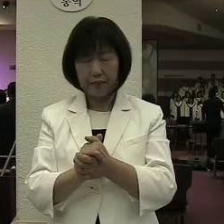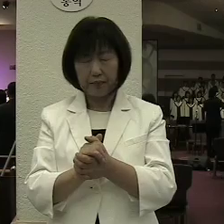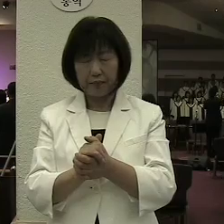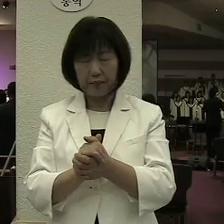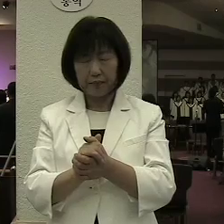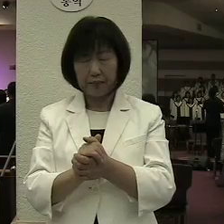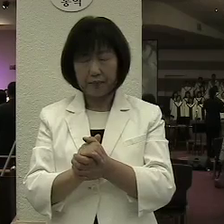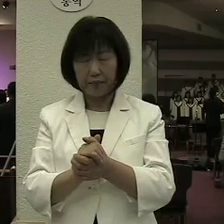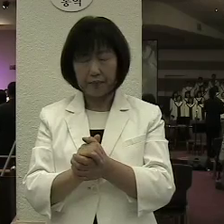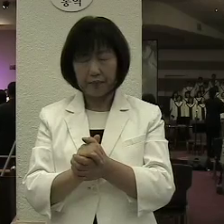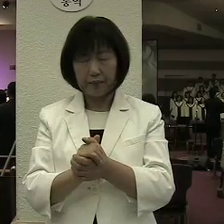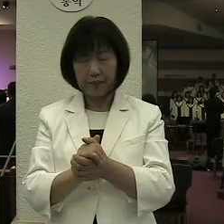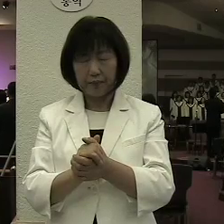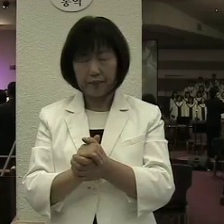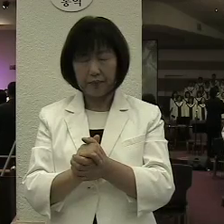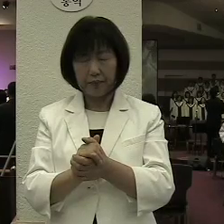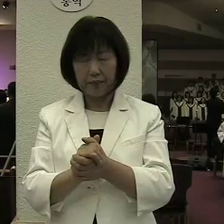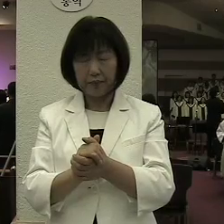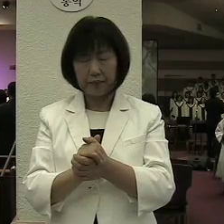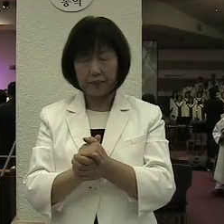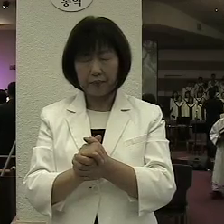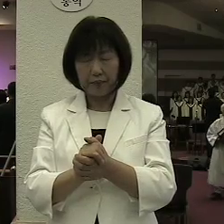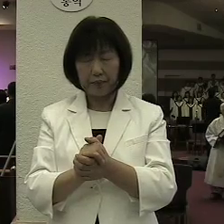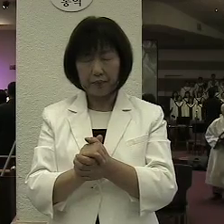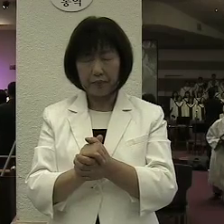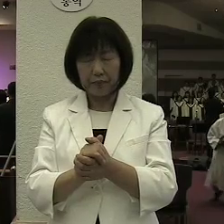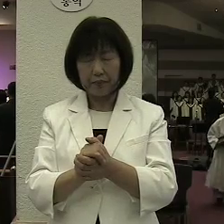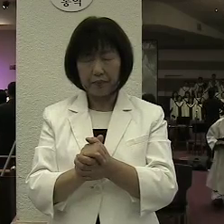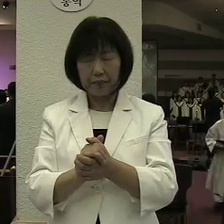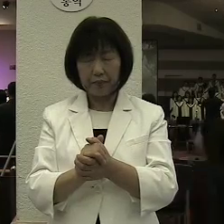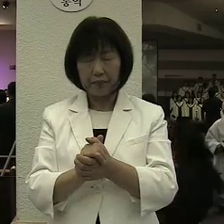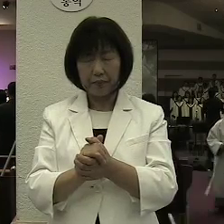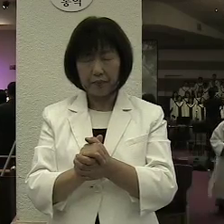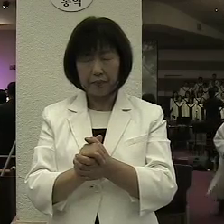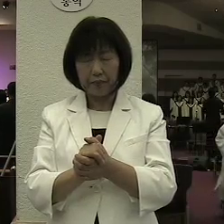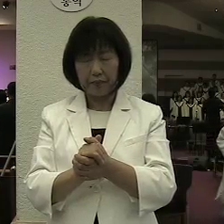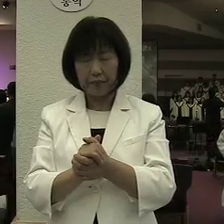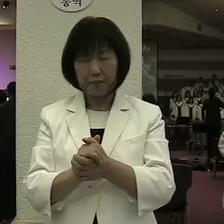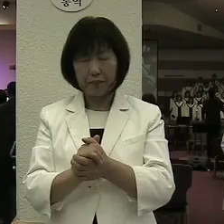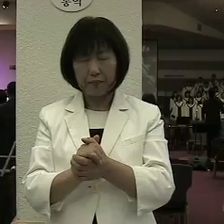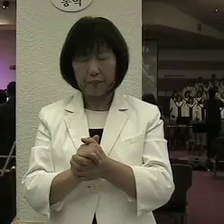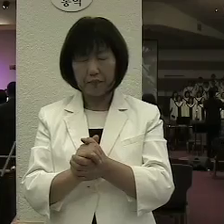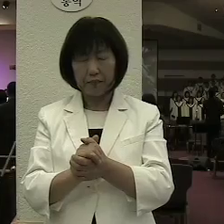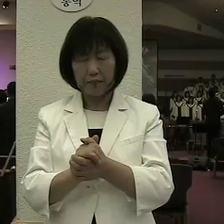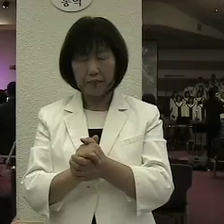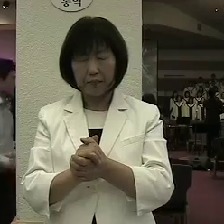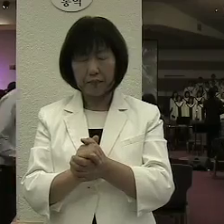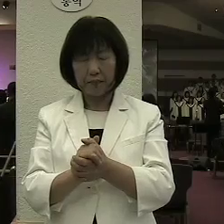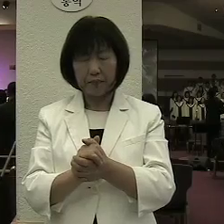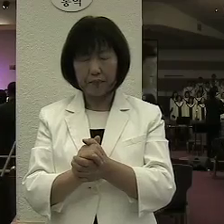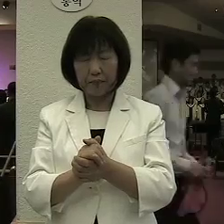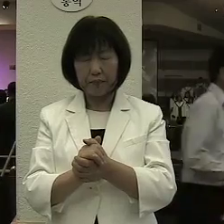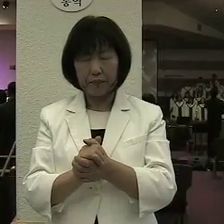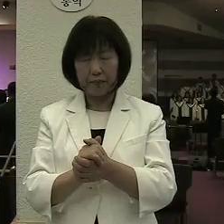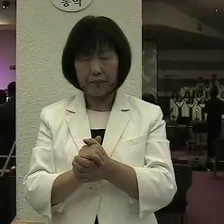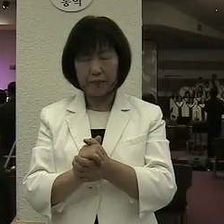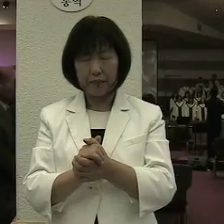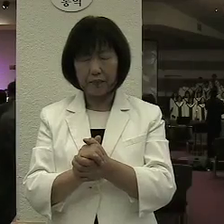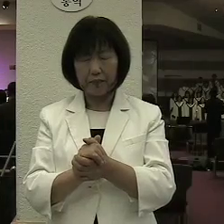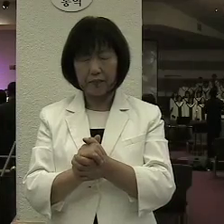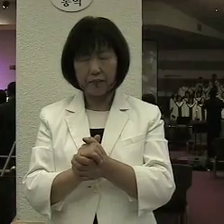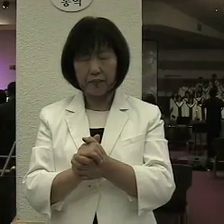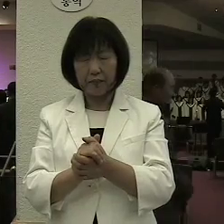부활의 주님 붙잡고 기도로, 찬양으로, 꿈으로 승리하게 하시는 성령님의 교통하심이 오늘 부활의